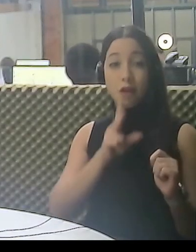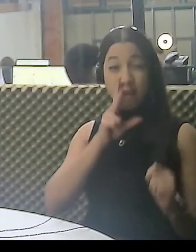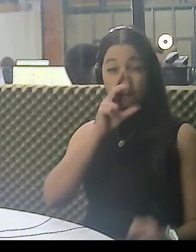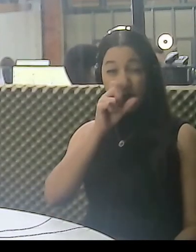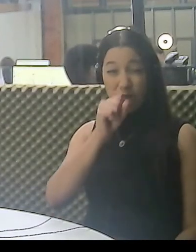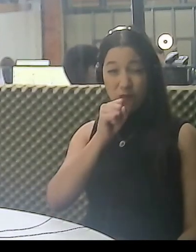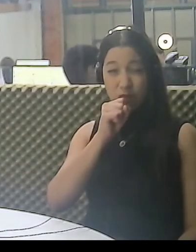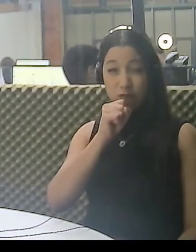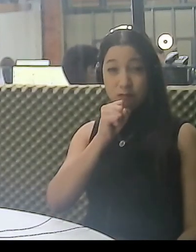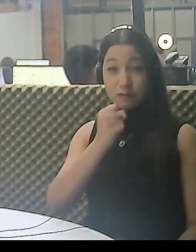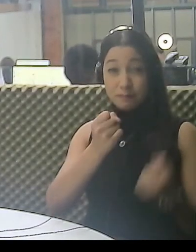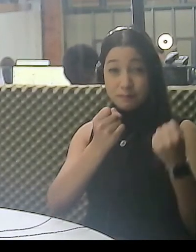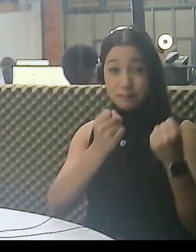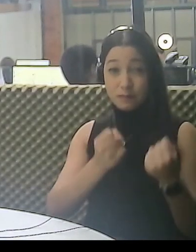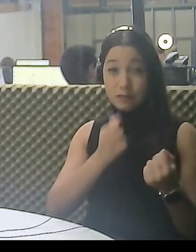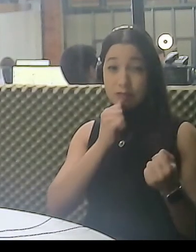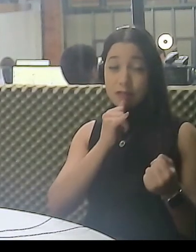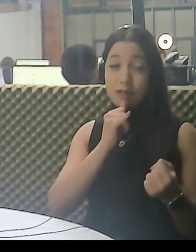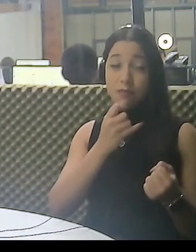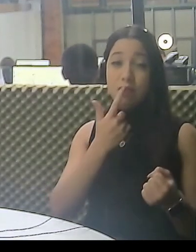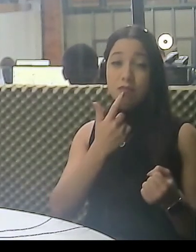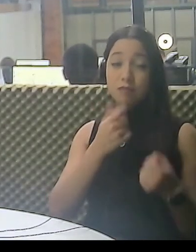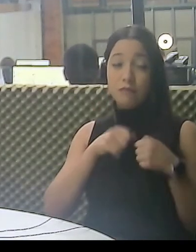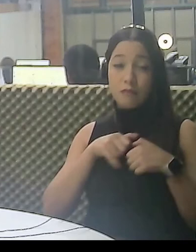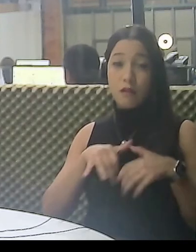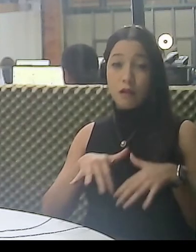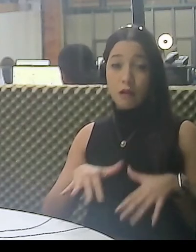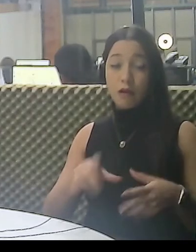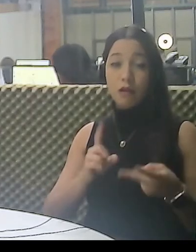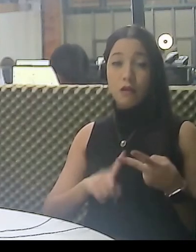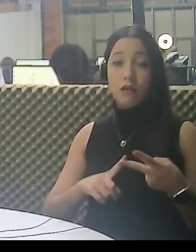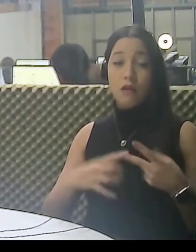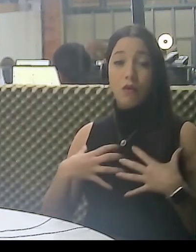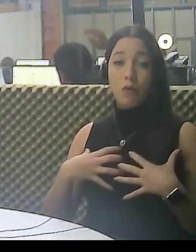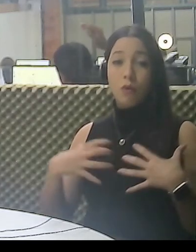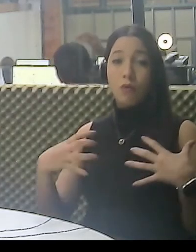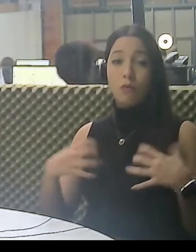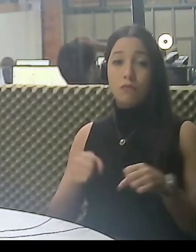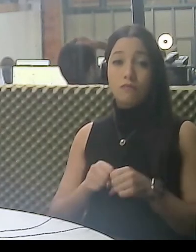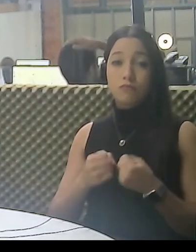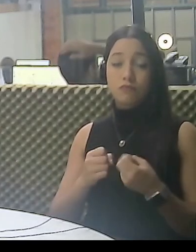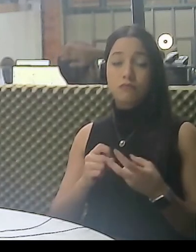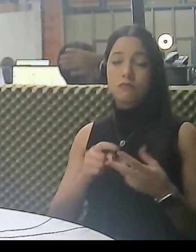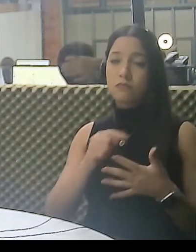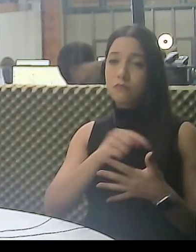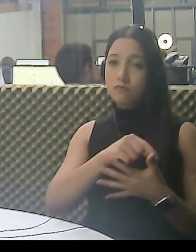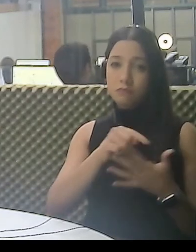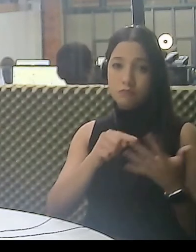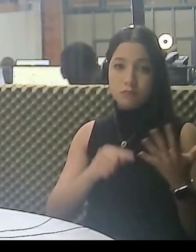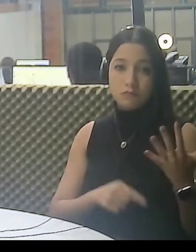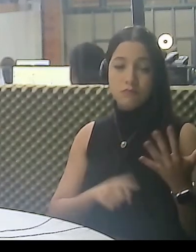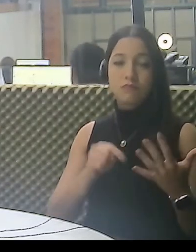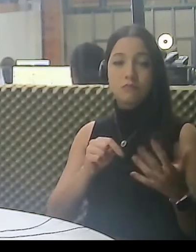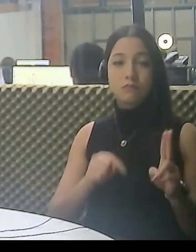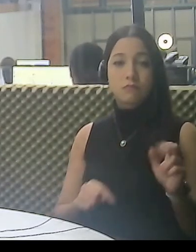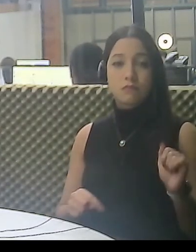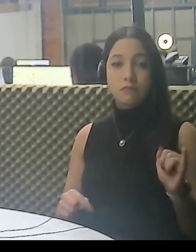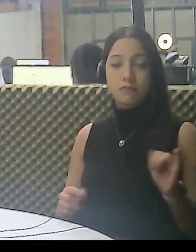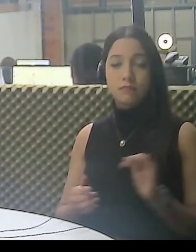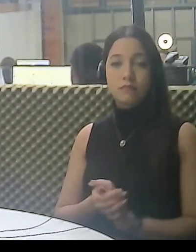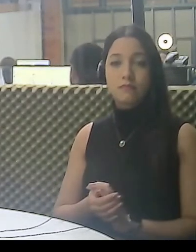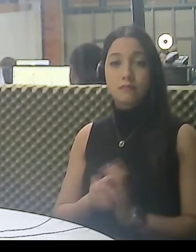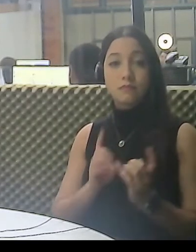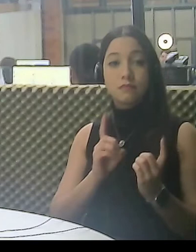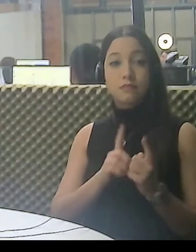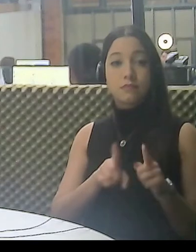onde você pode estar com uma hemorragia, uma asma grave, uma pneumonia grave. Esses casos são atendidos na UAI. A UAI